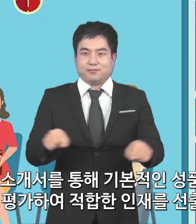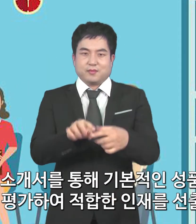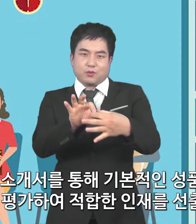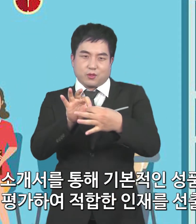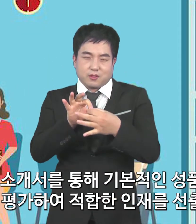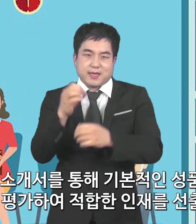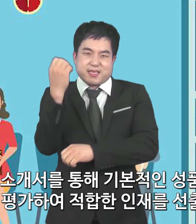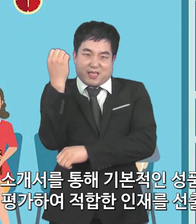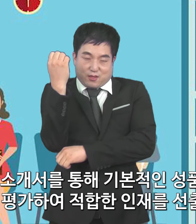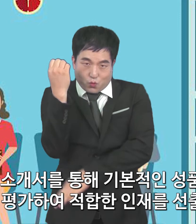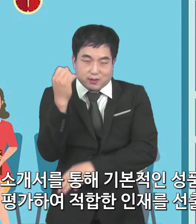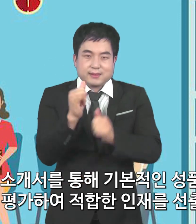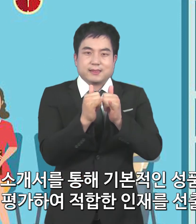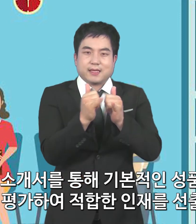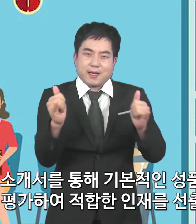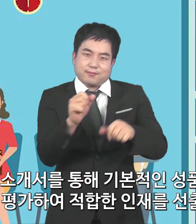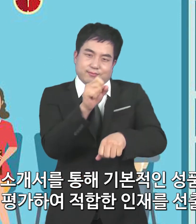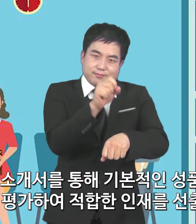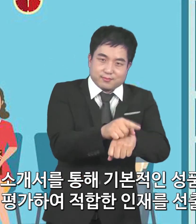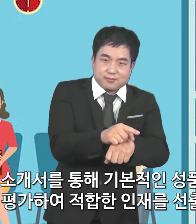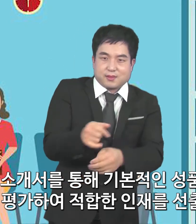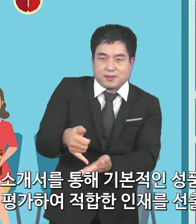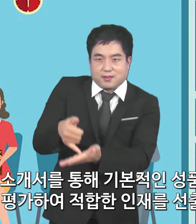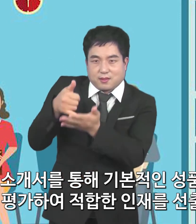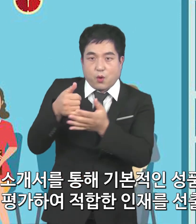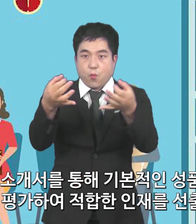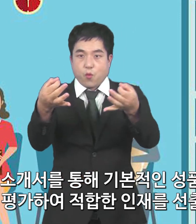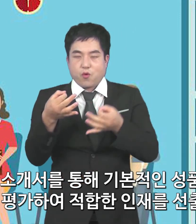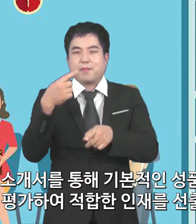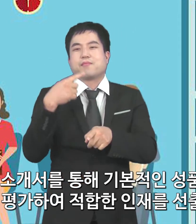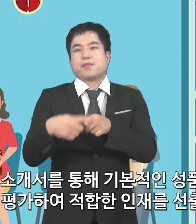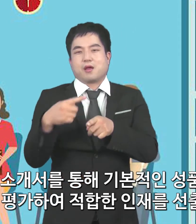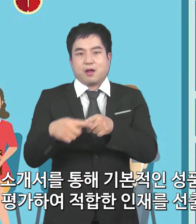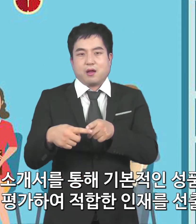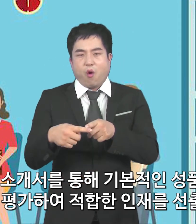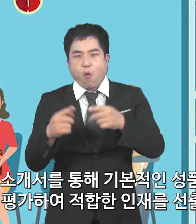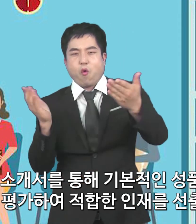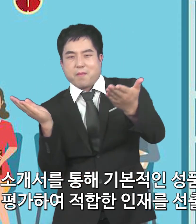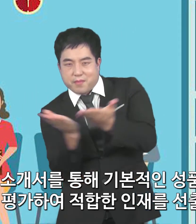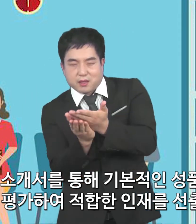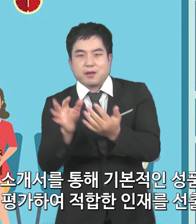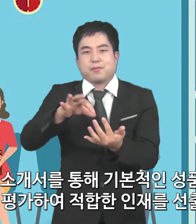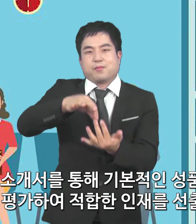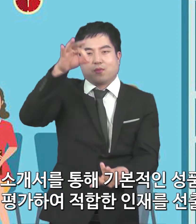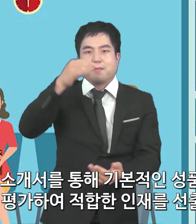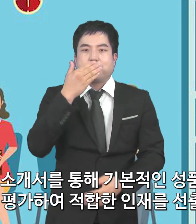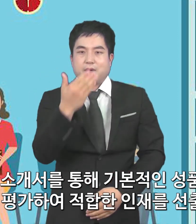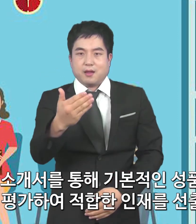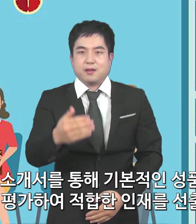자기소개서를 통해 기본적인 성품이나 인성을 평가하여 적합한 인재를 선출합니다.